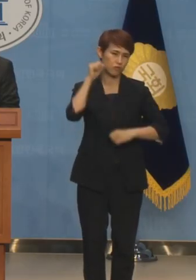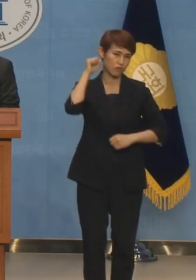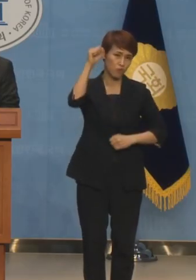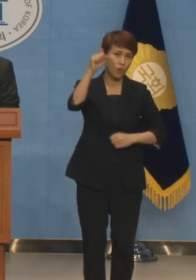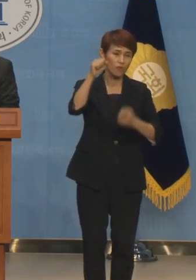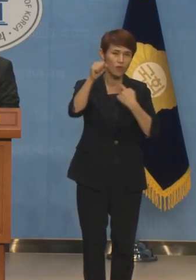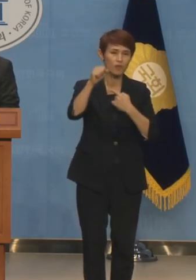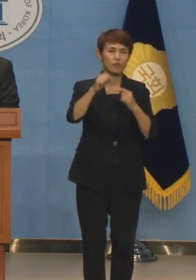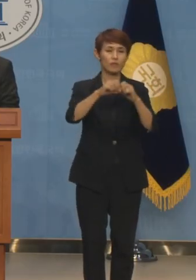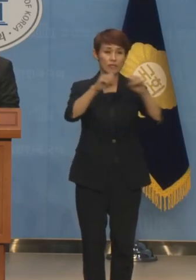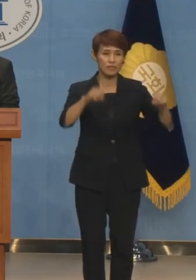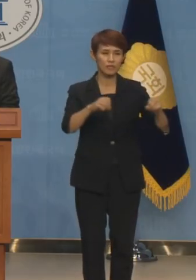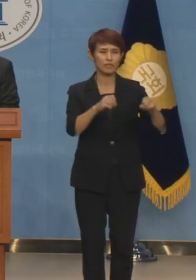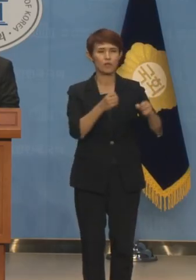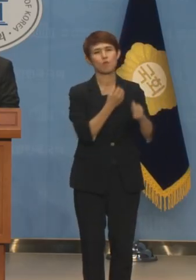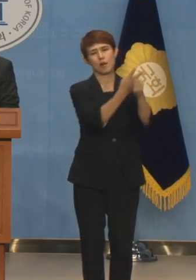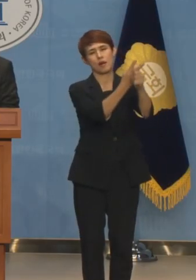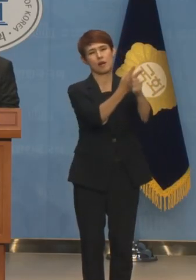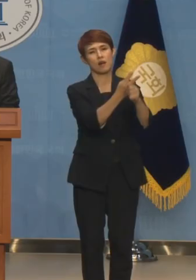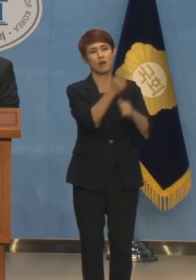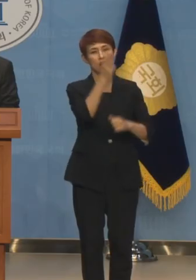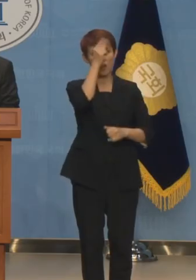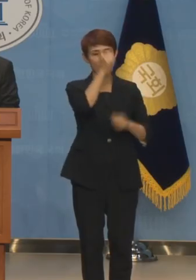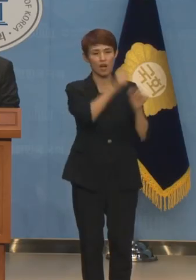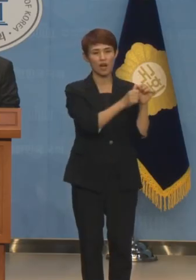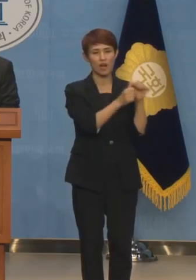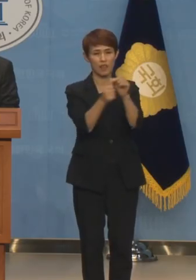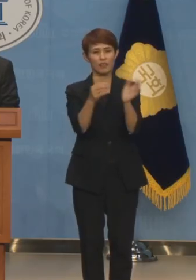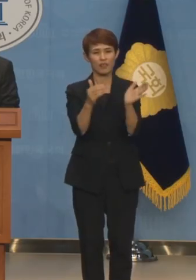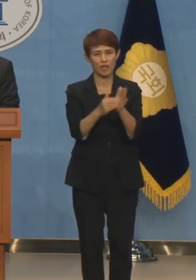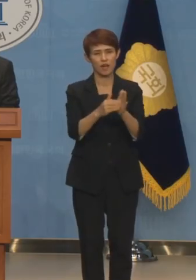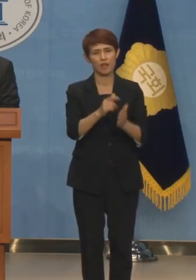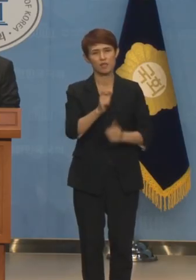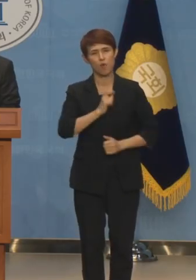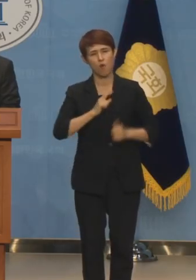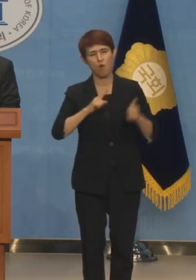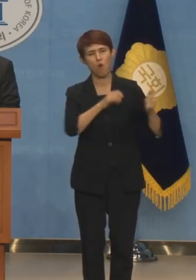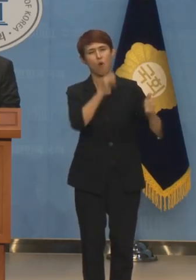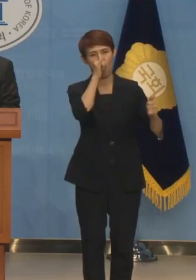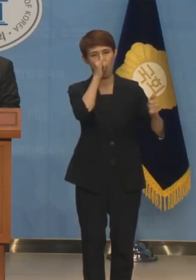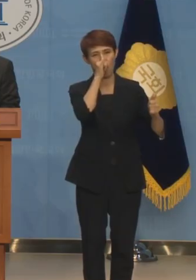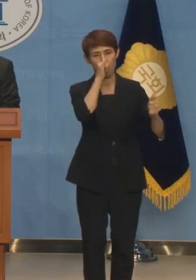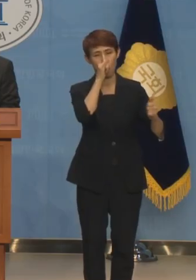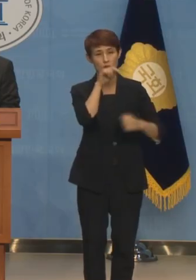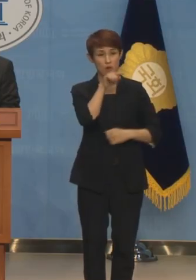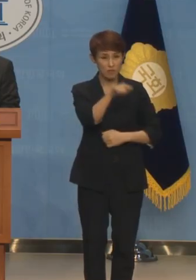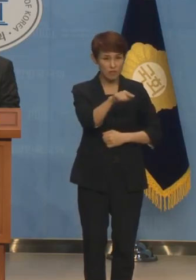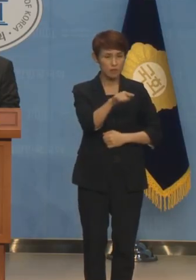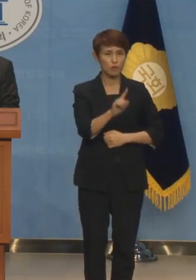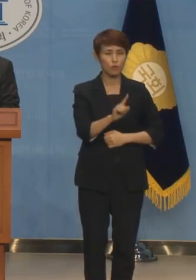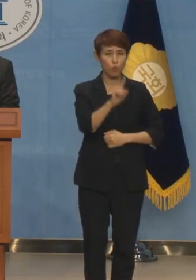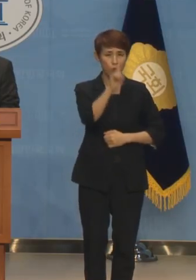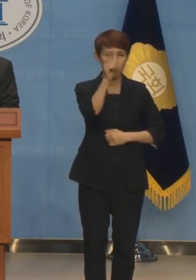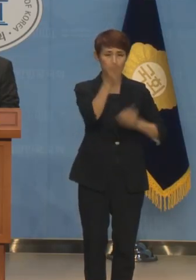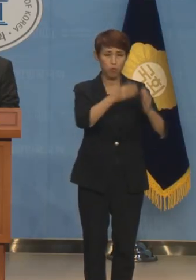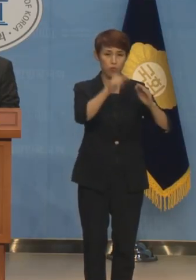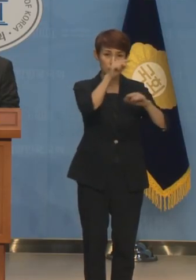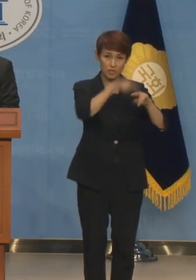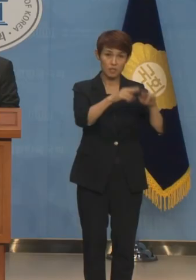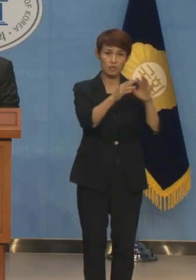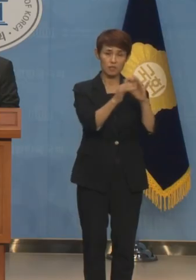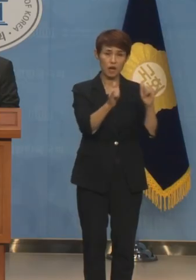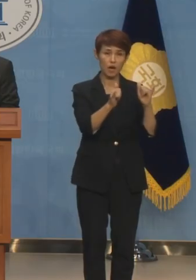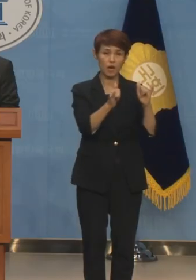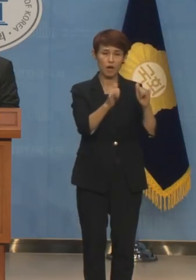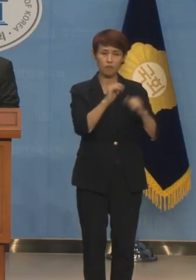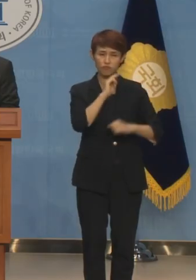동료를 밀고 해 경찰에 특채됐다는 의혹을 받았습니다. 논란이 있는 고위공직자의 의혹을 검증하는